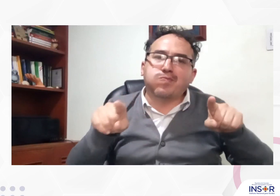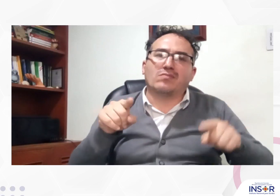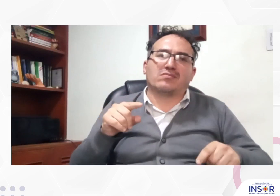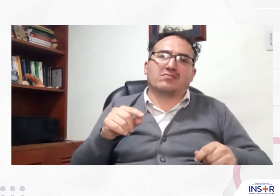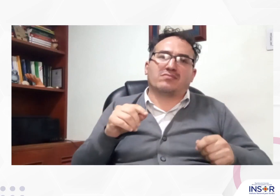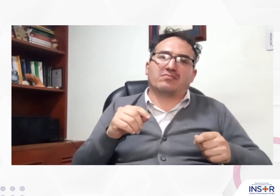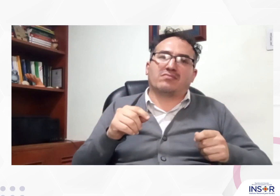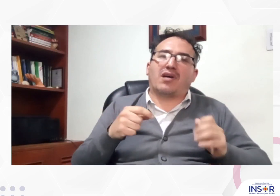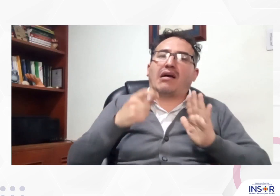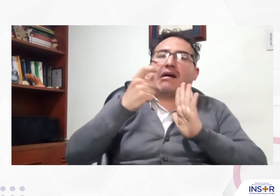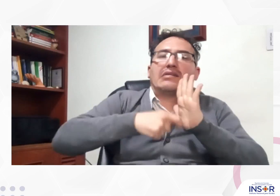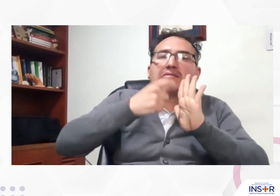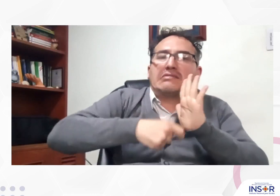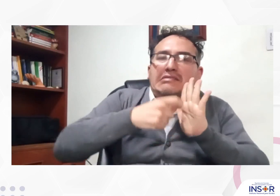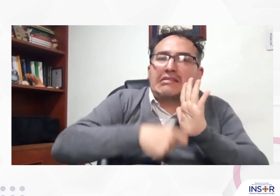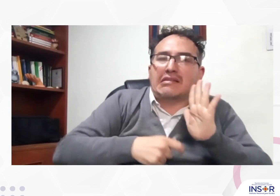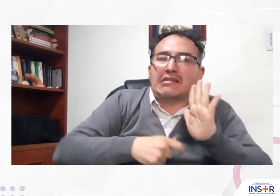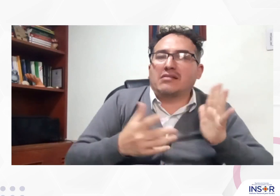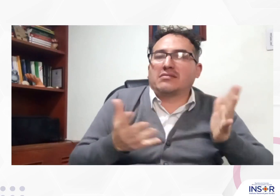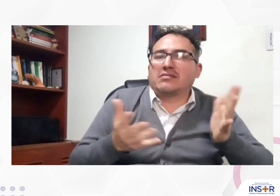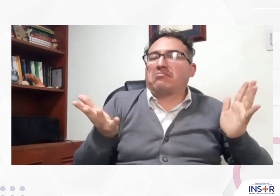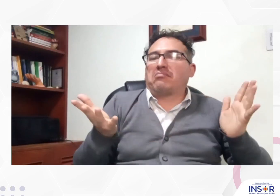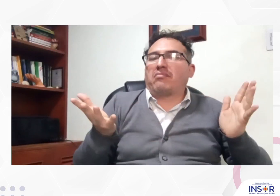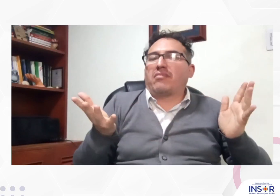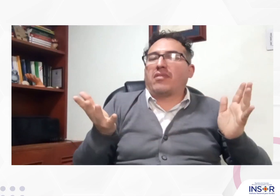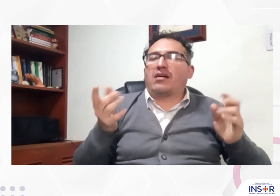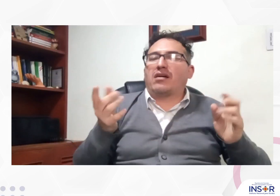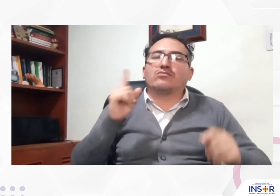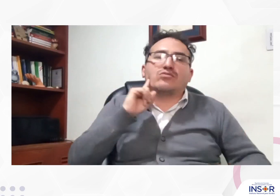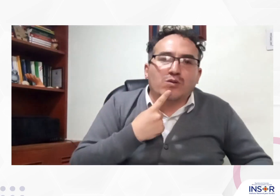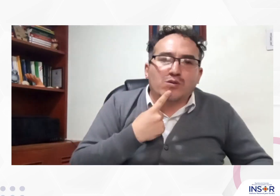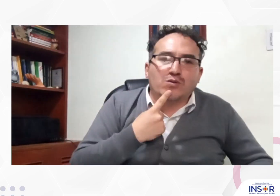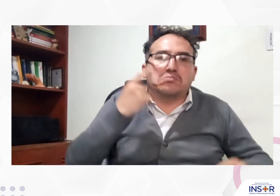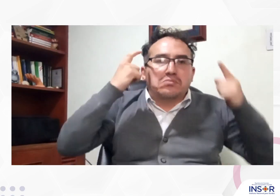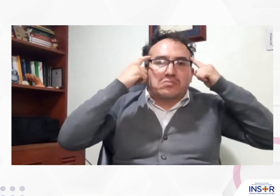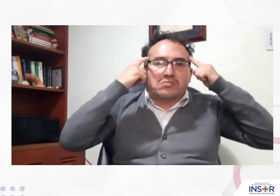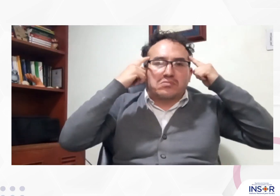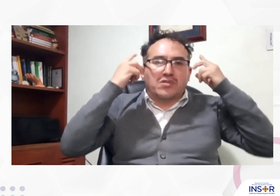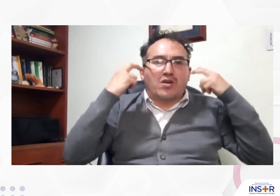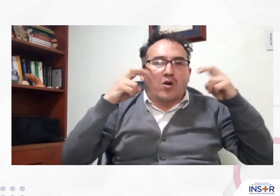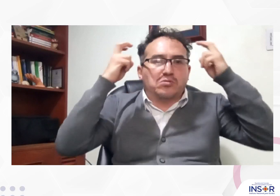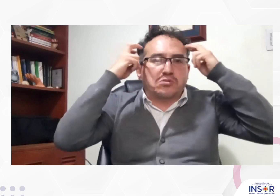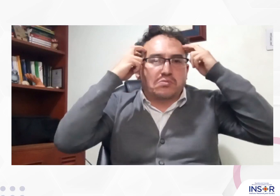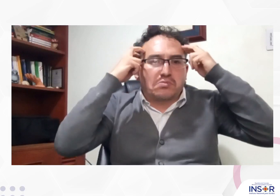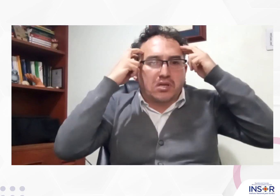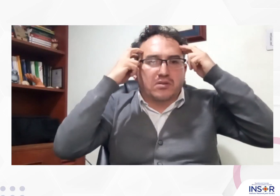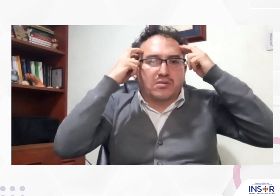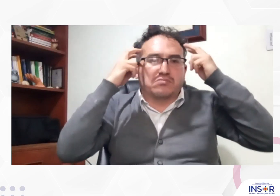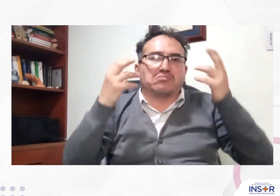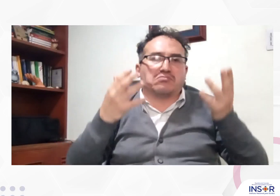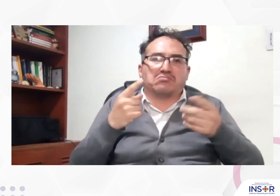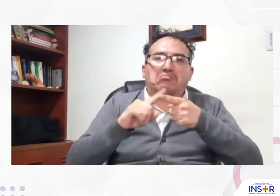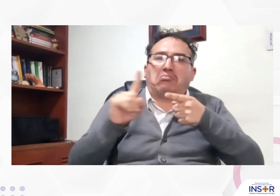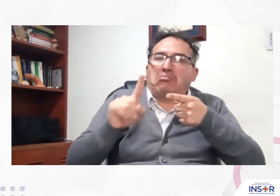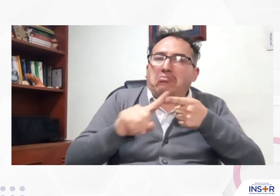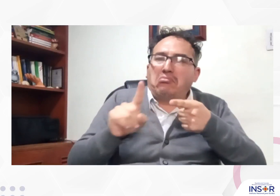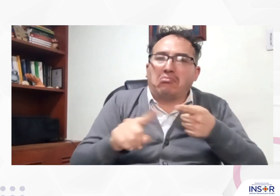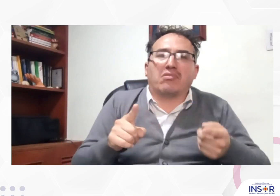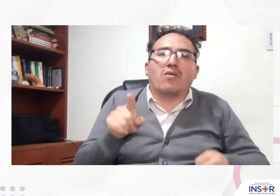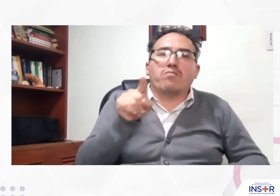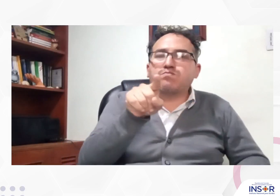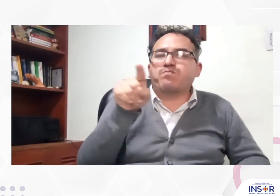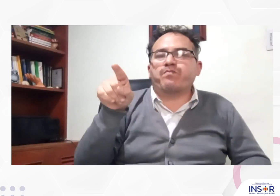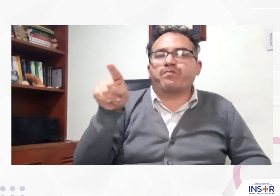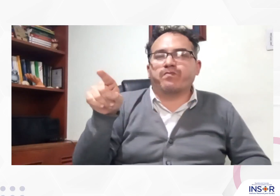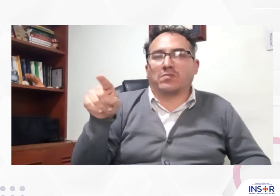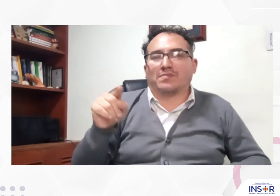contrario hay líderes y que la idea es darnos esa apertura a la formulación de nuevos artículos pensados desde autores sordos, desde